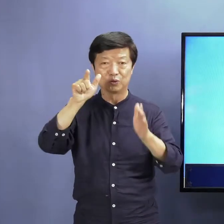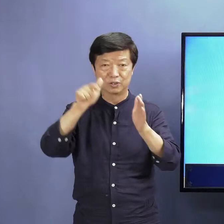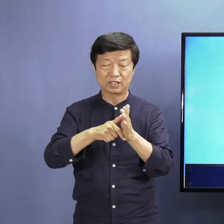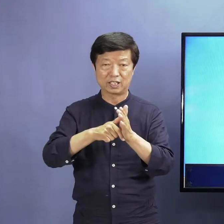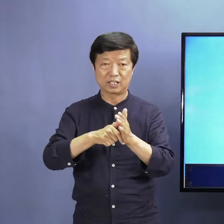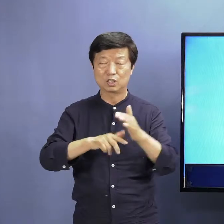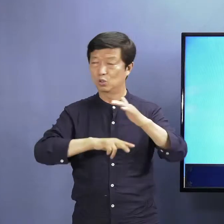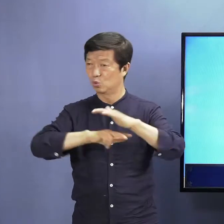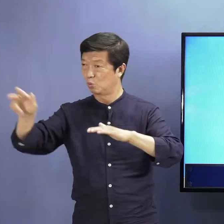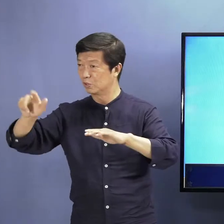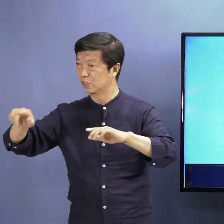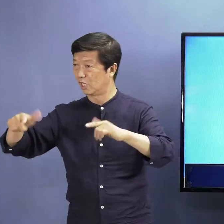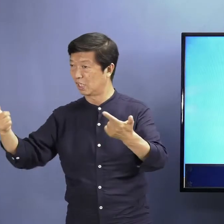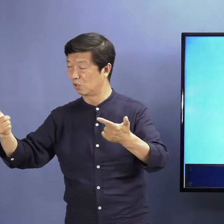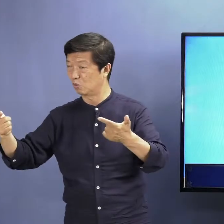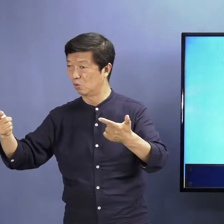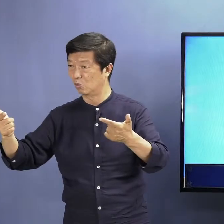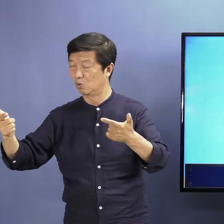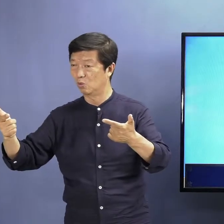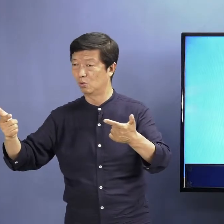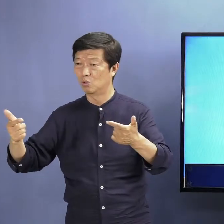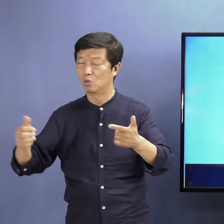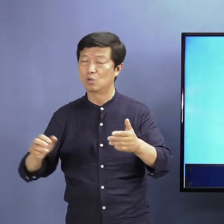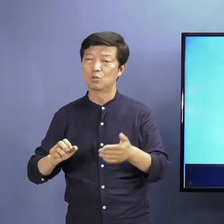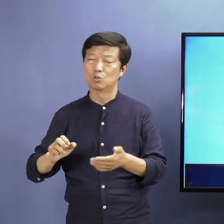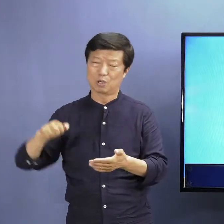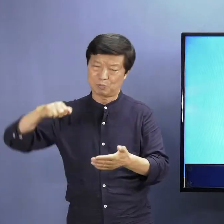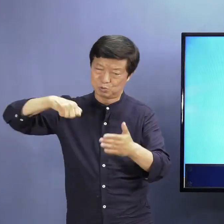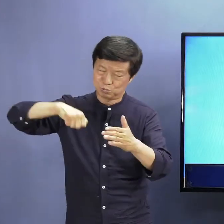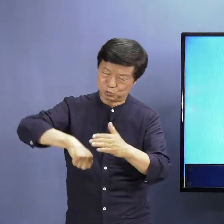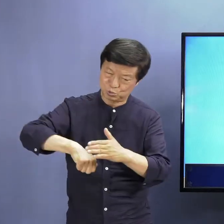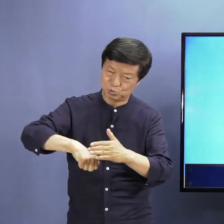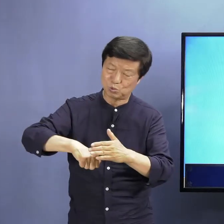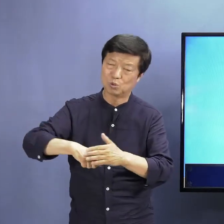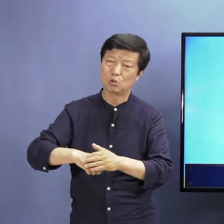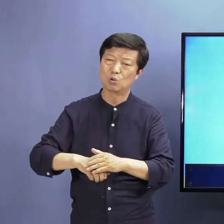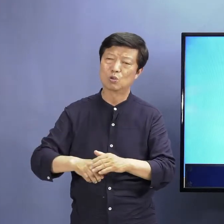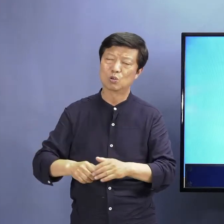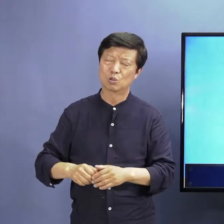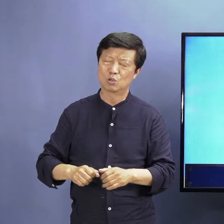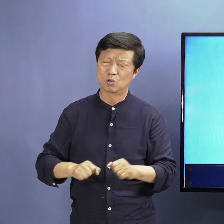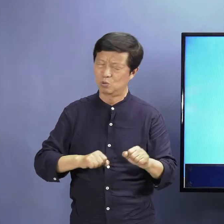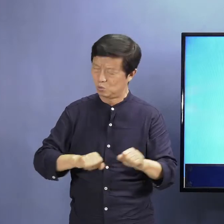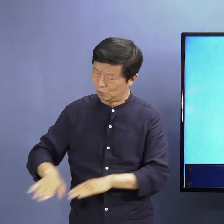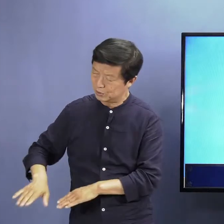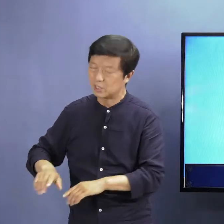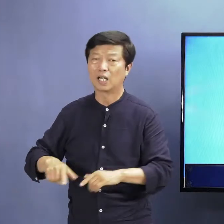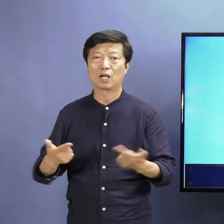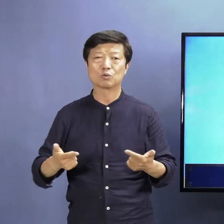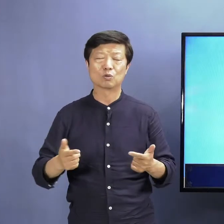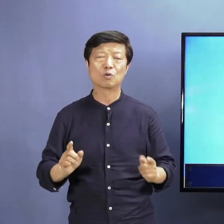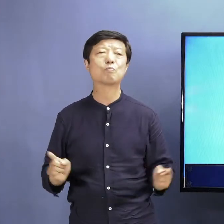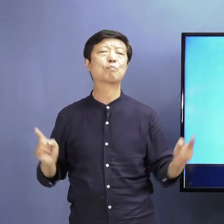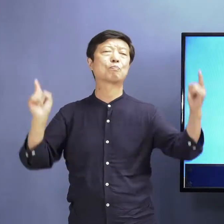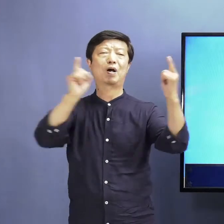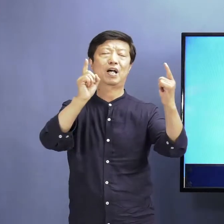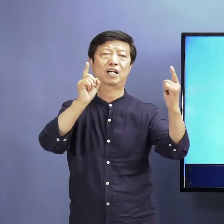피해서 도망치지 않아요. 고난 앞에 굴복하지 않습니다. 고난에 마주 서는 거예요. 그게 바로